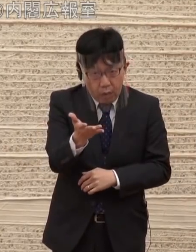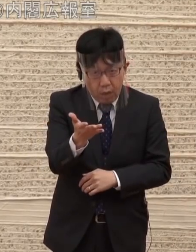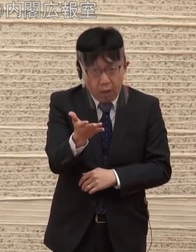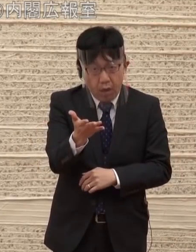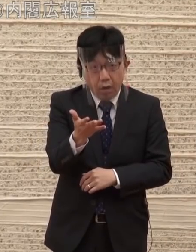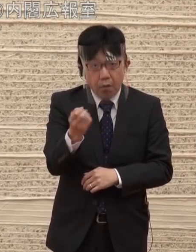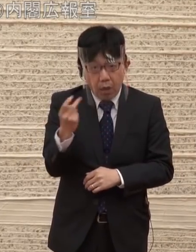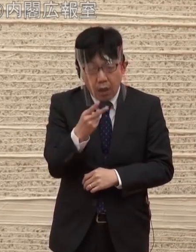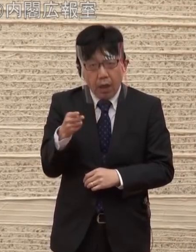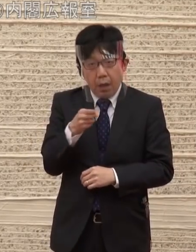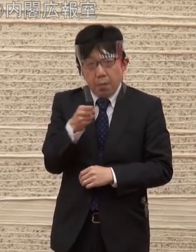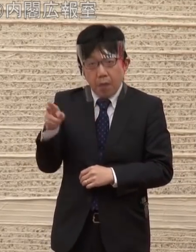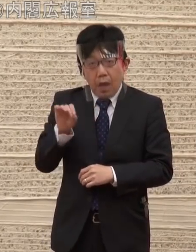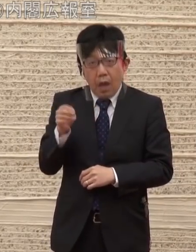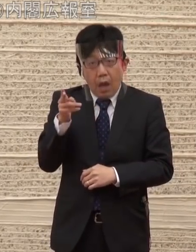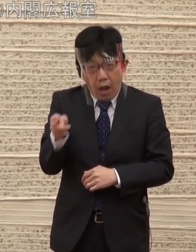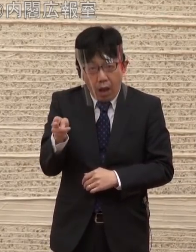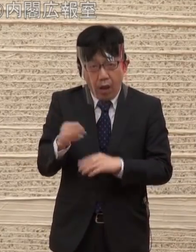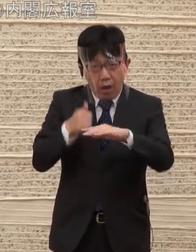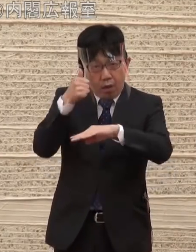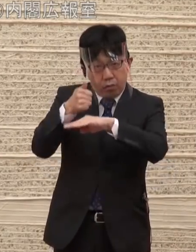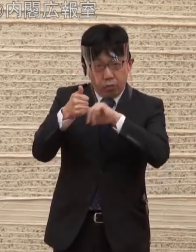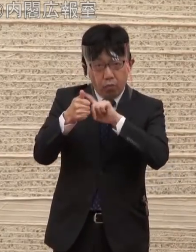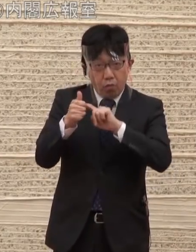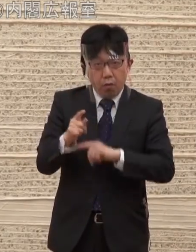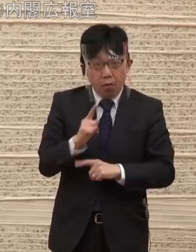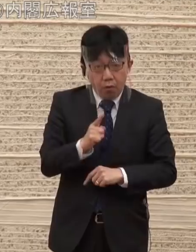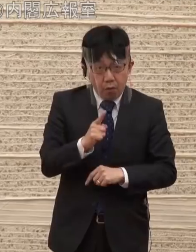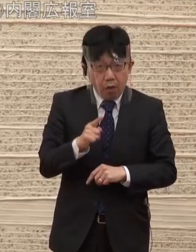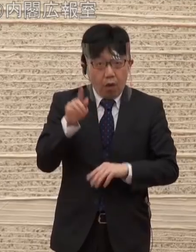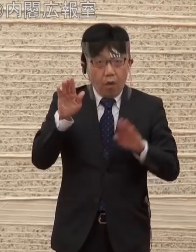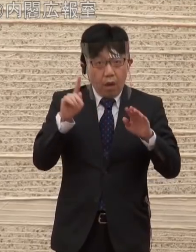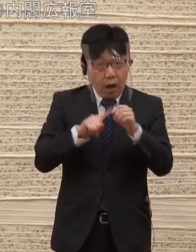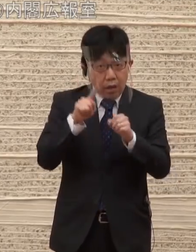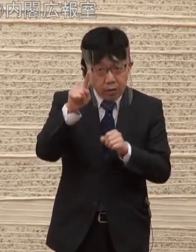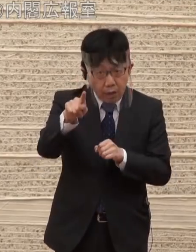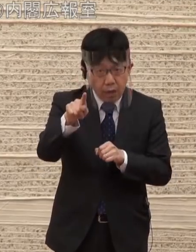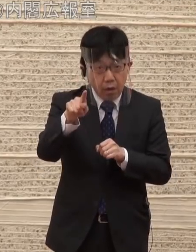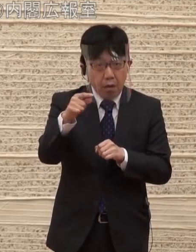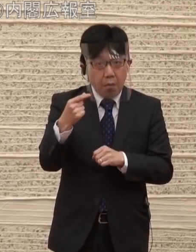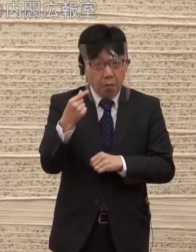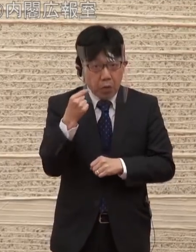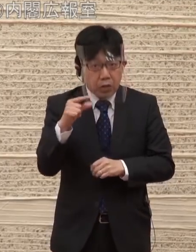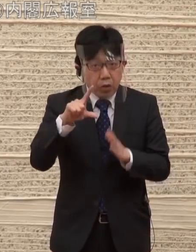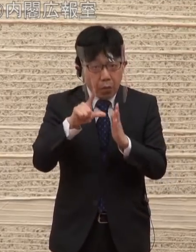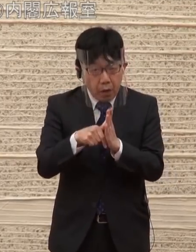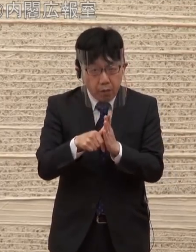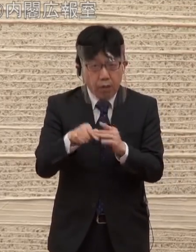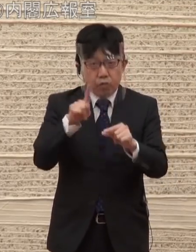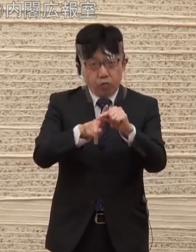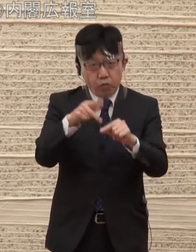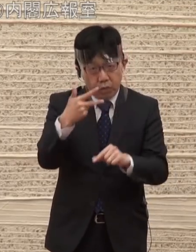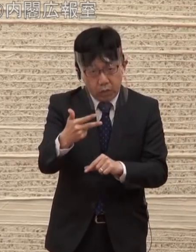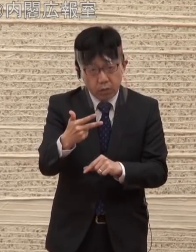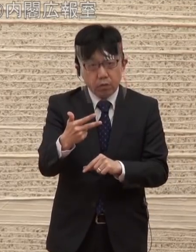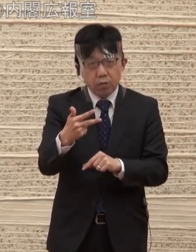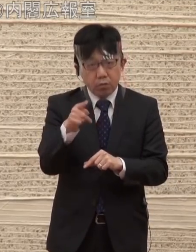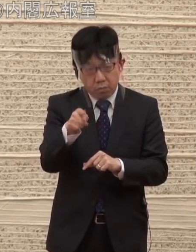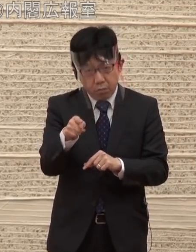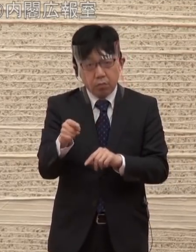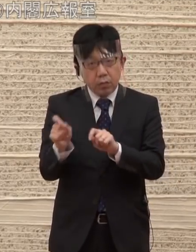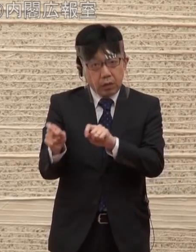開催が困難なら中止との見通しを示していますがに延期の選択肢はないという理解でよろしいのでしょう